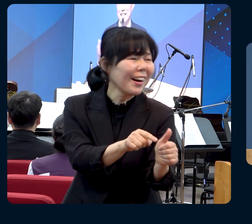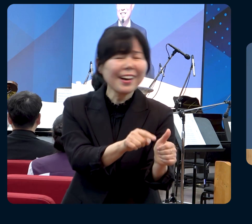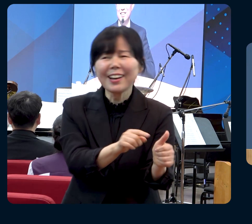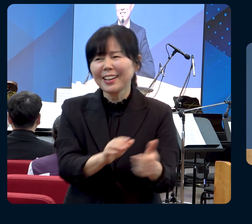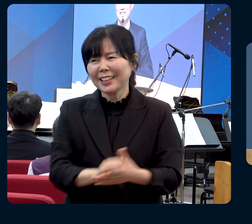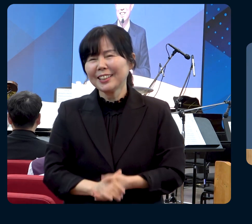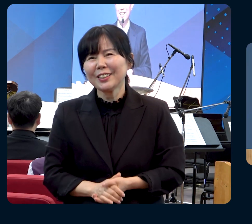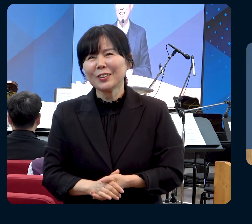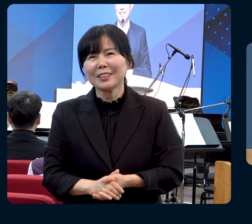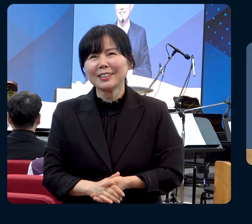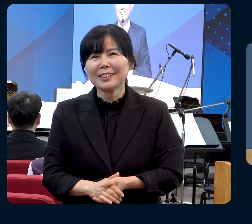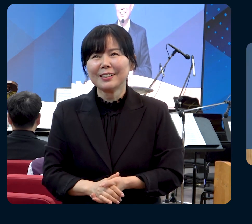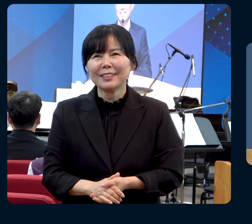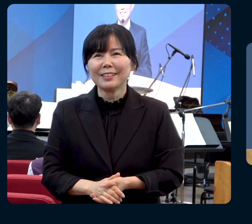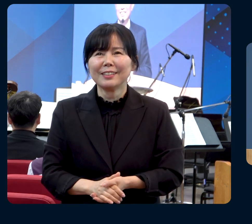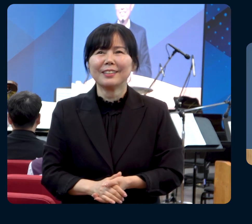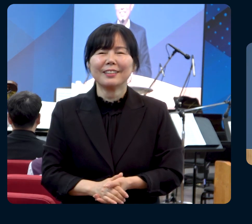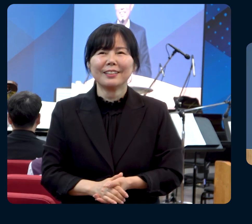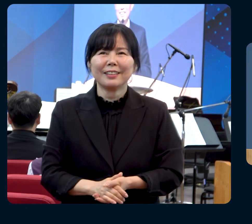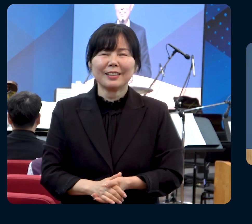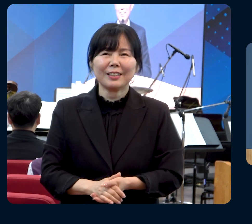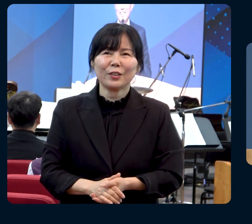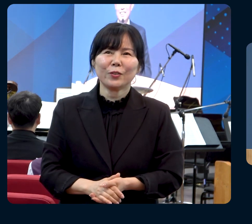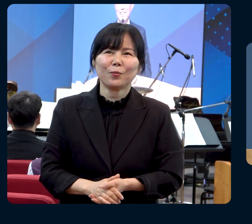얼마나 가치 있는지